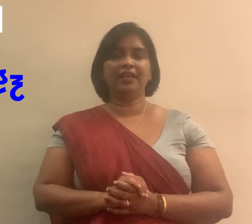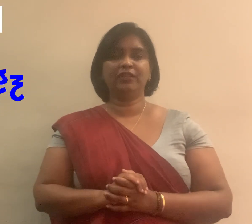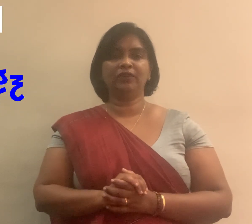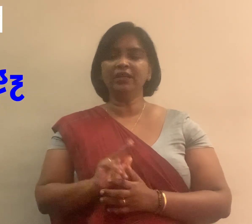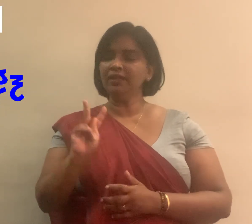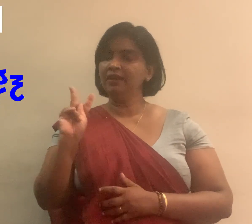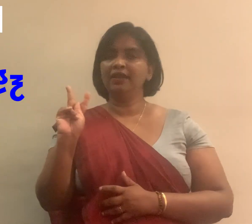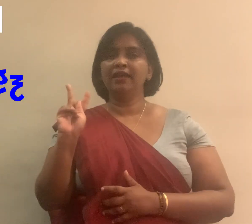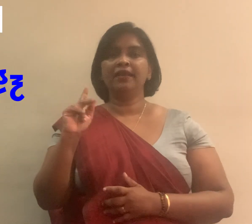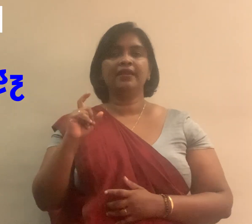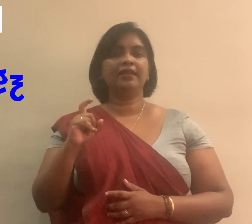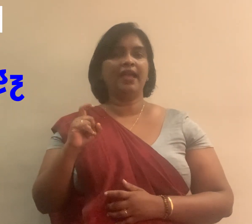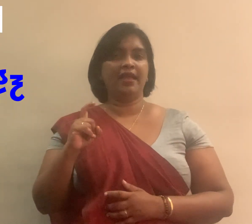එතකොට කෑ.